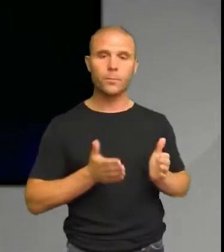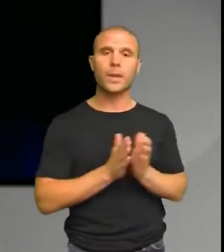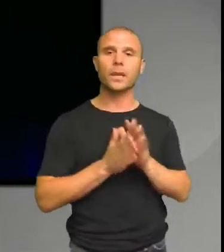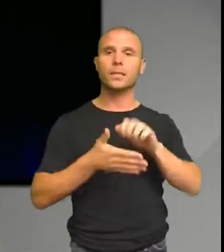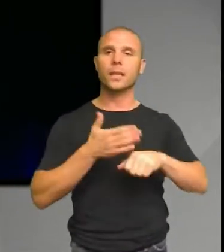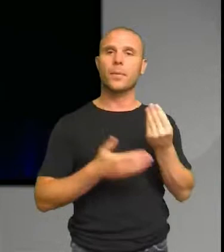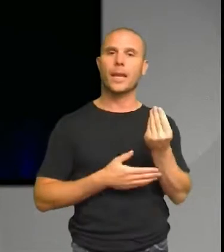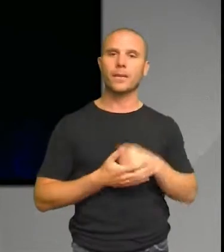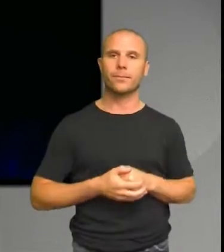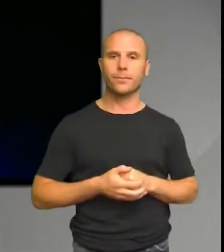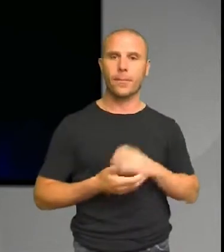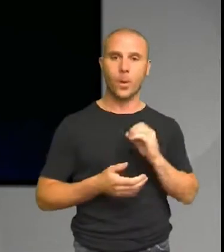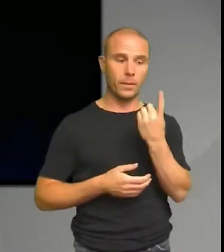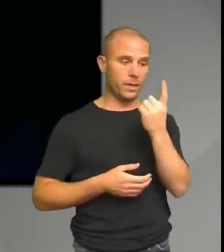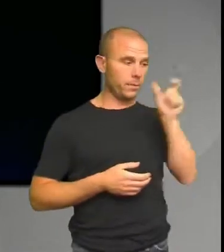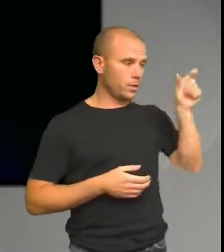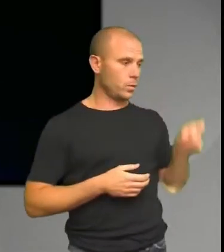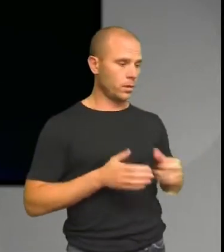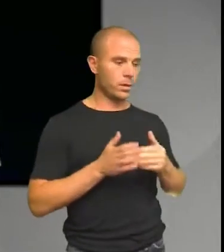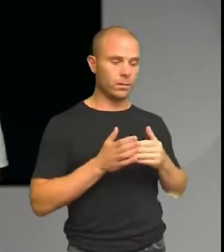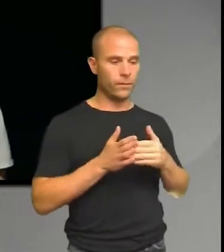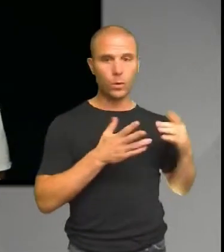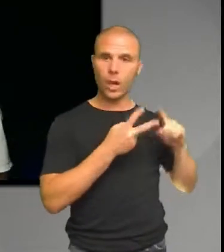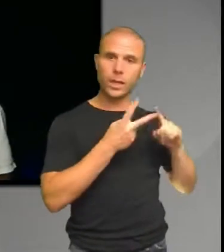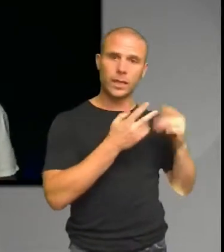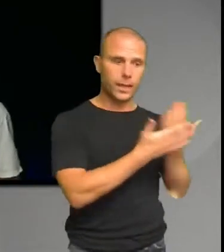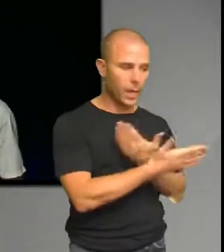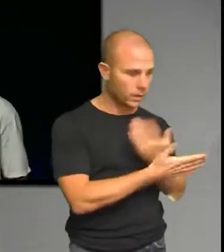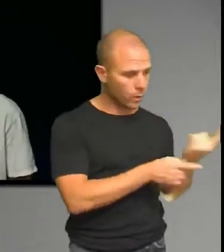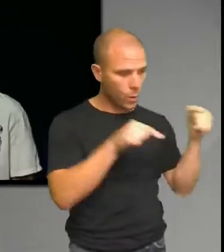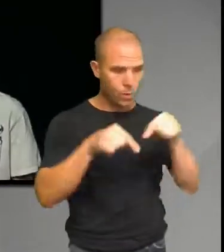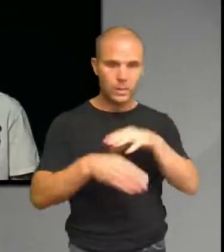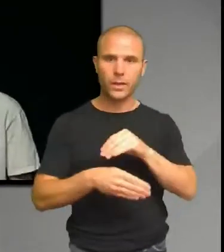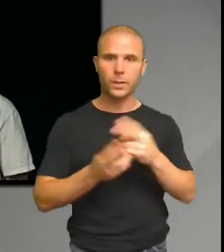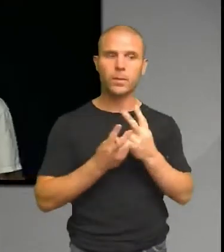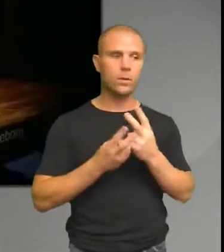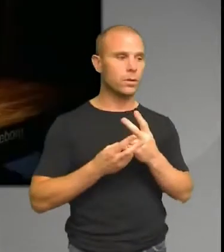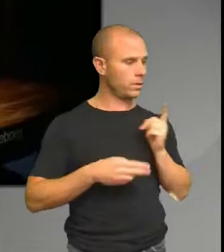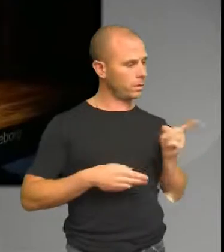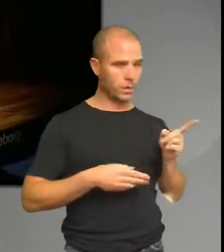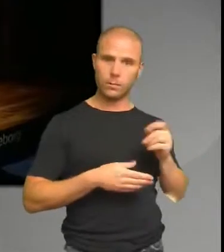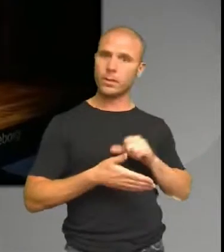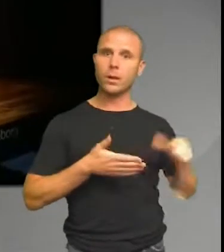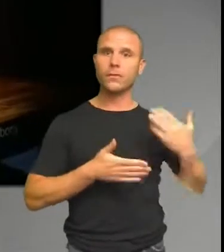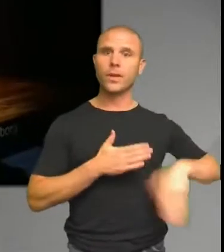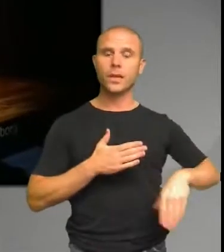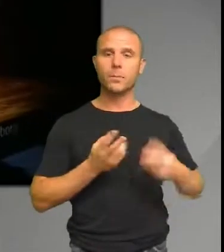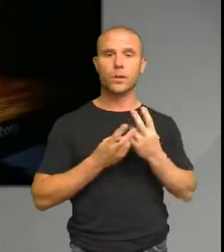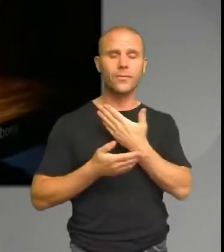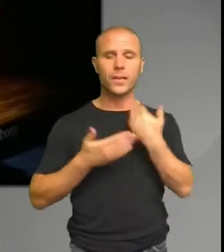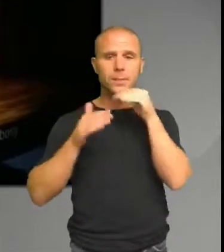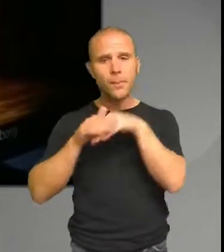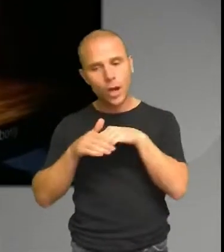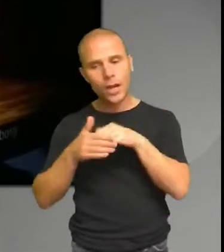För en person med utbildning som kommer till Sverige är denna kostnad redan betald. Vi spar skattepengar på att få